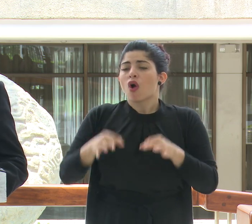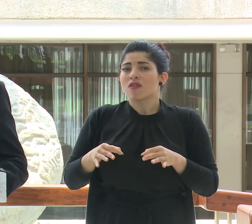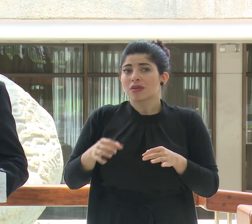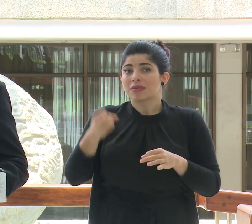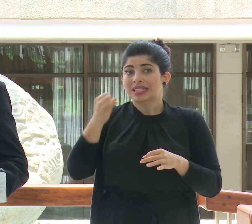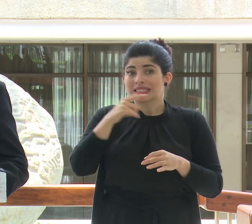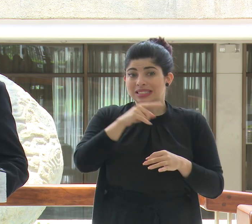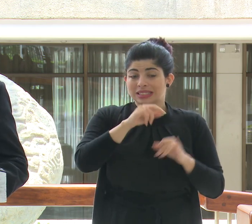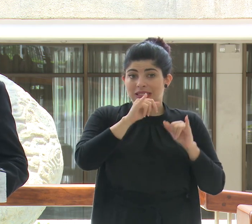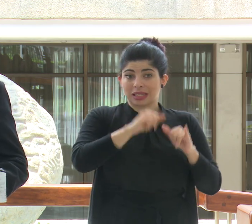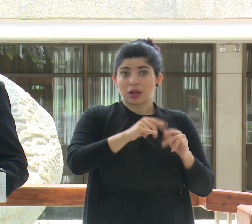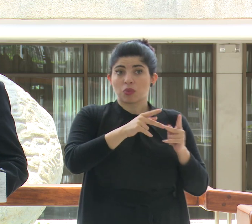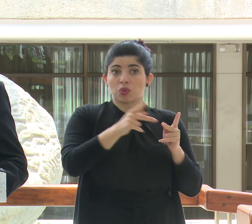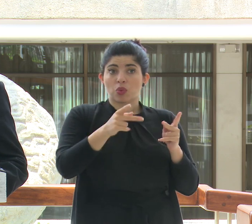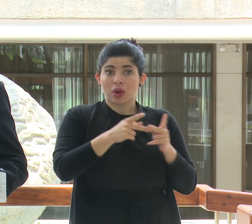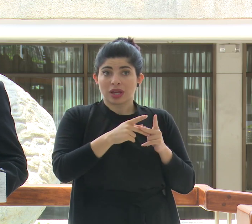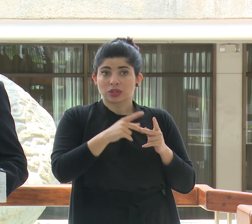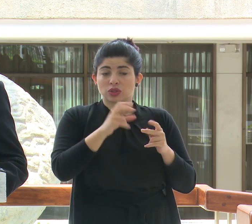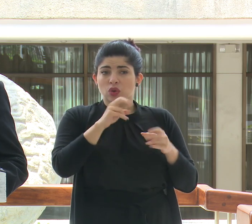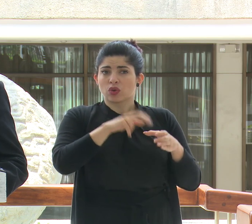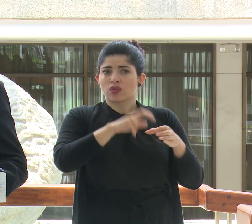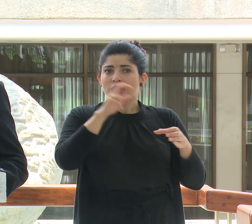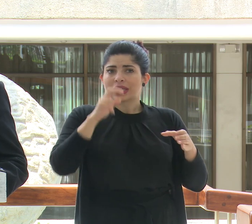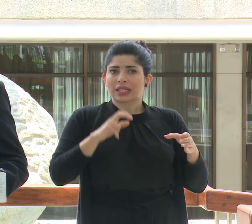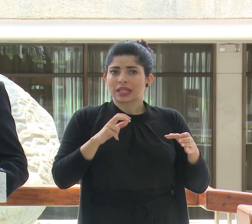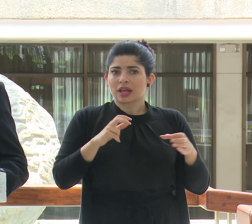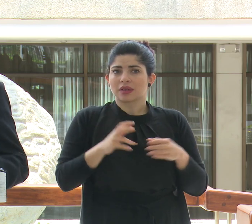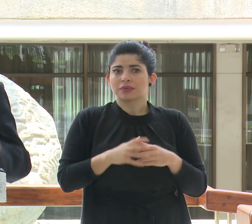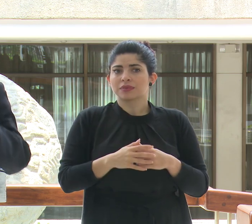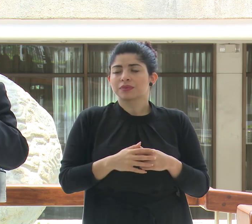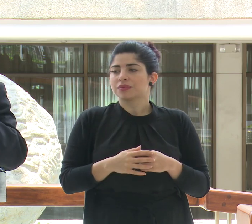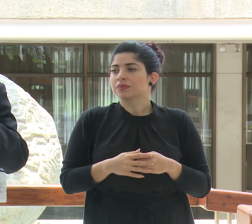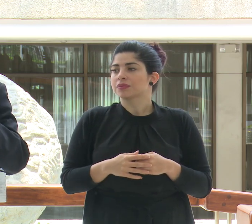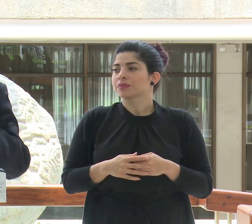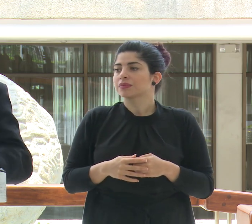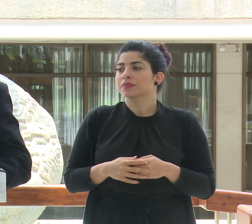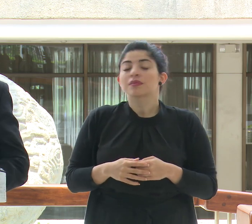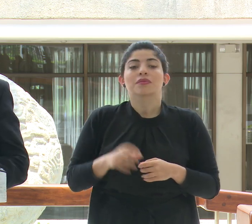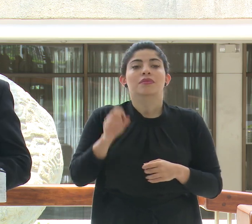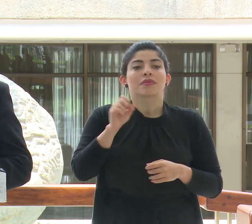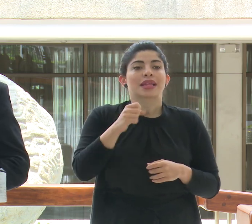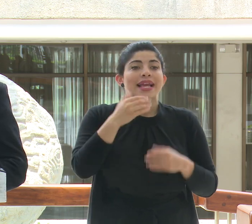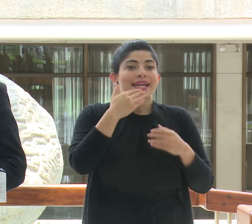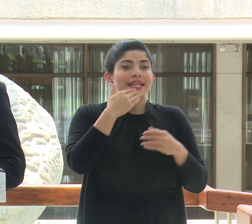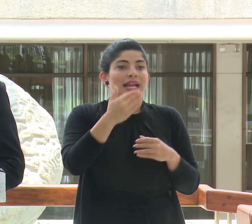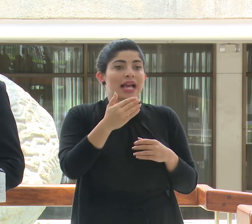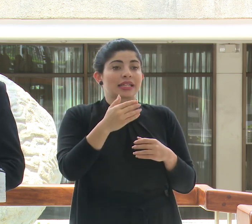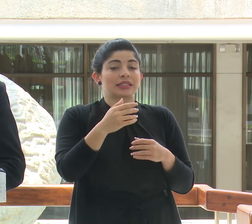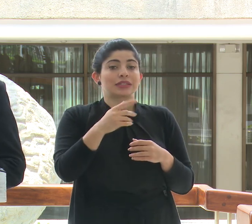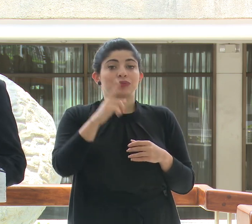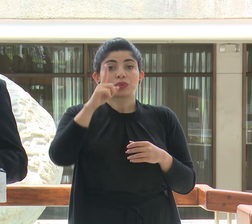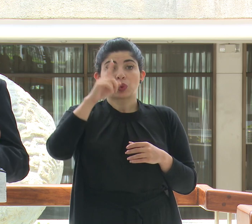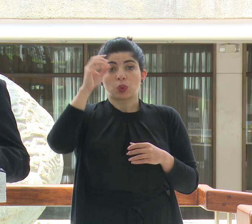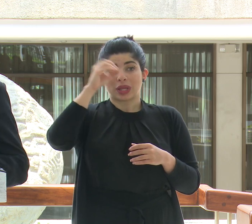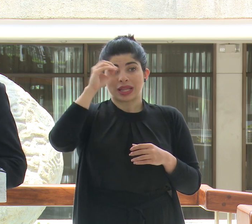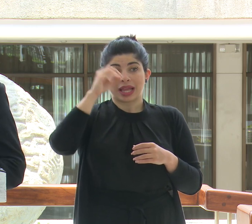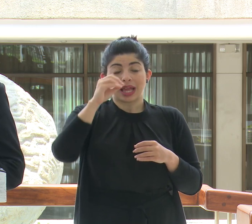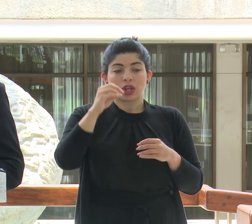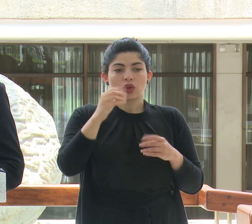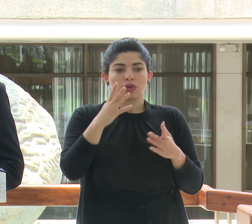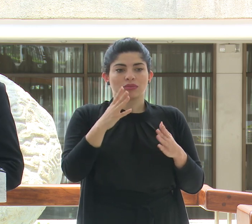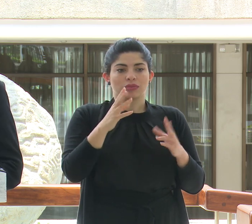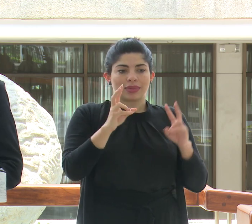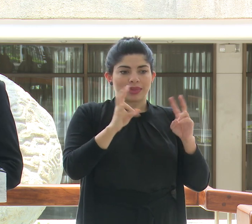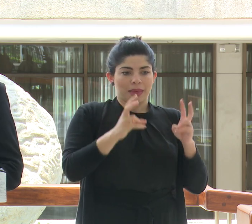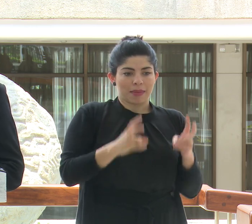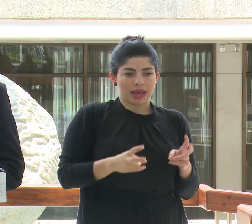él se mantiene en el cargo, si usted lo reitera o si ha presentado algún tipo de presentación. Gracias. Sí, gracias. Bueno, habrá un criterio temático, o